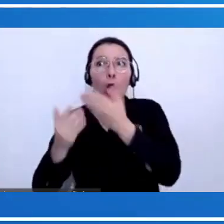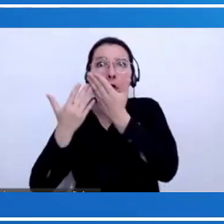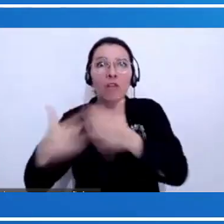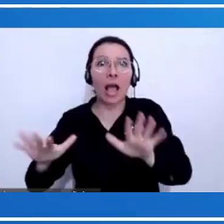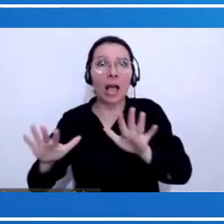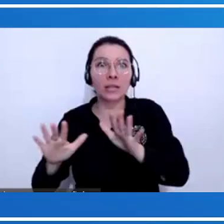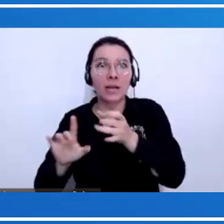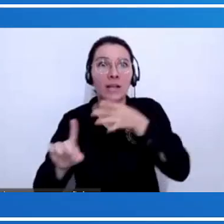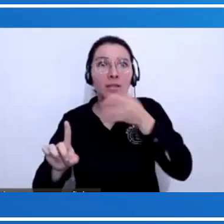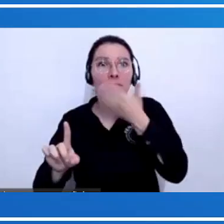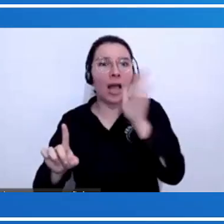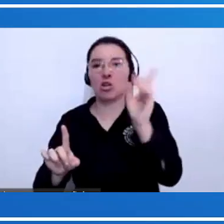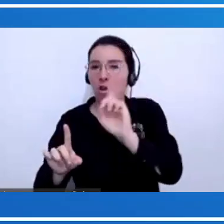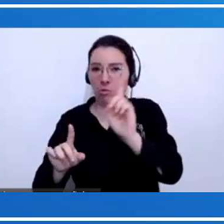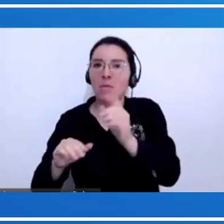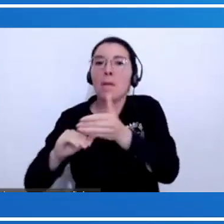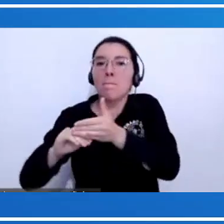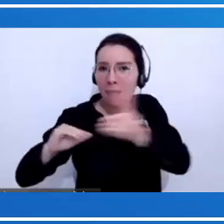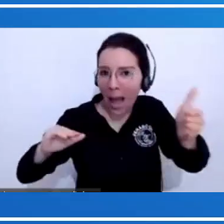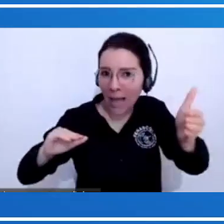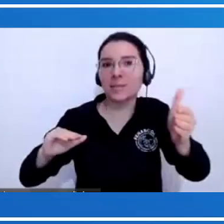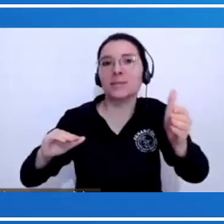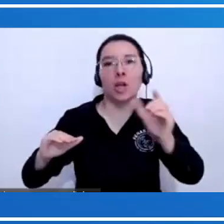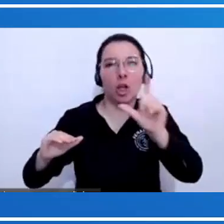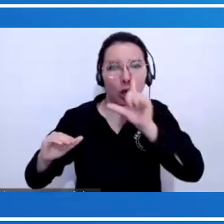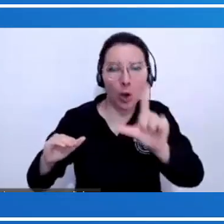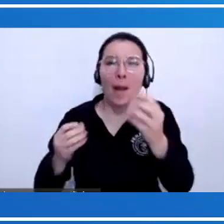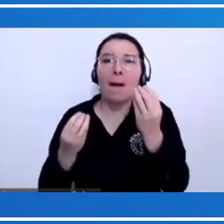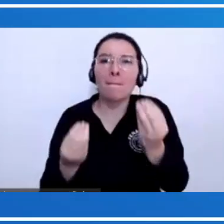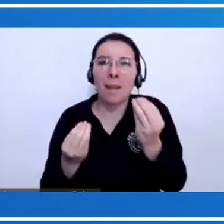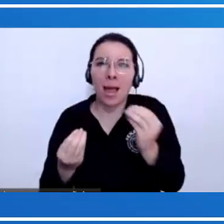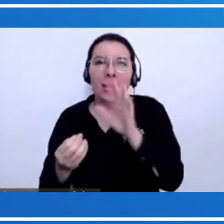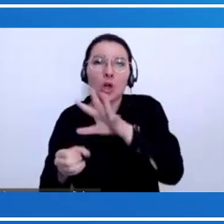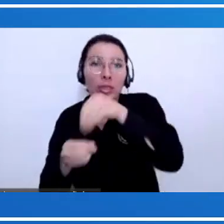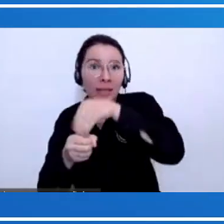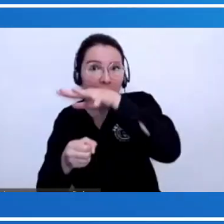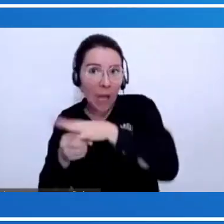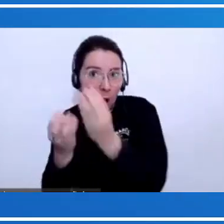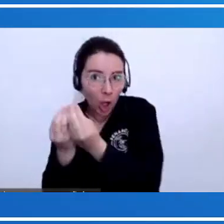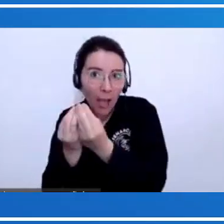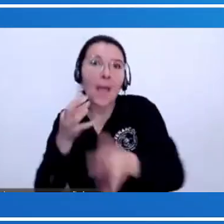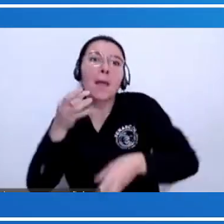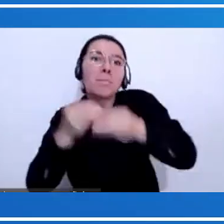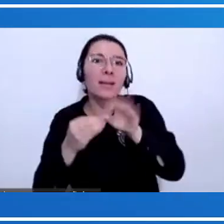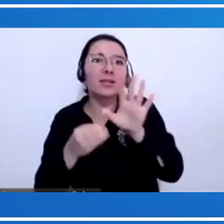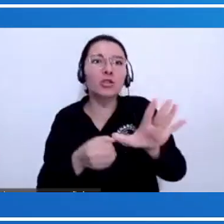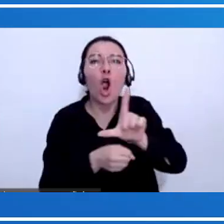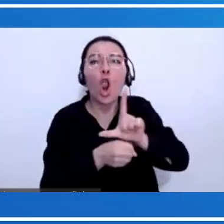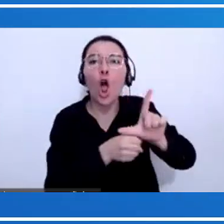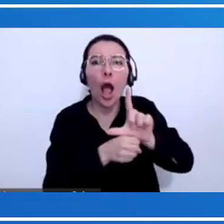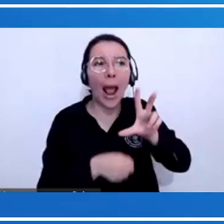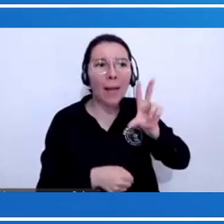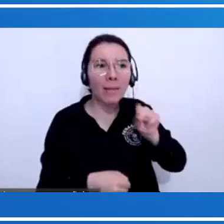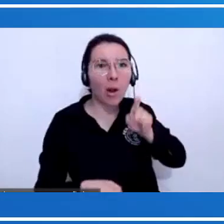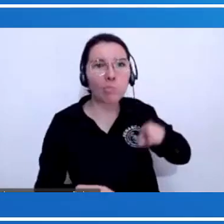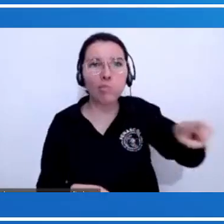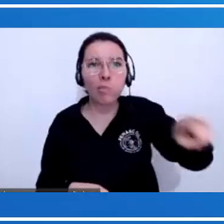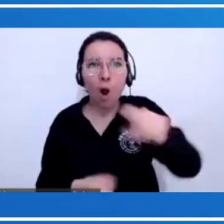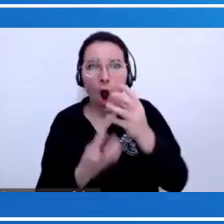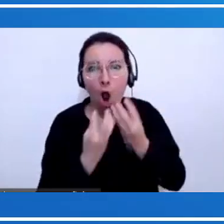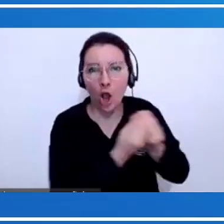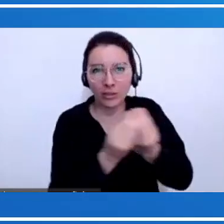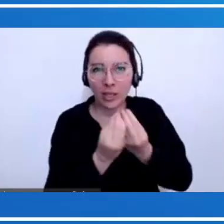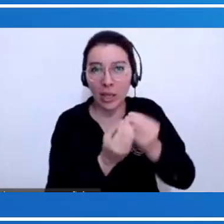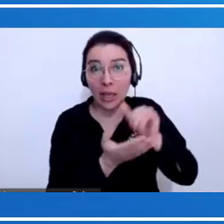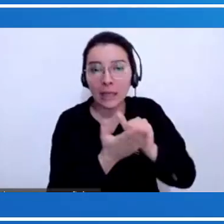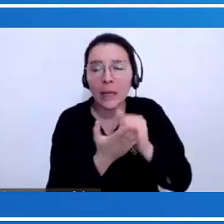Consejo Distrital como en los 20 consejos locales y adicionalmente, digamos que en los consejos, acá es muy